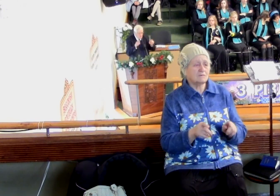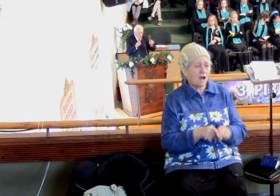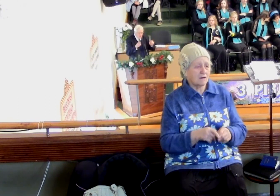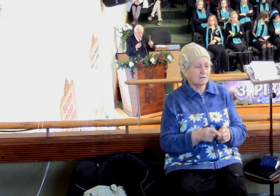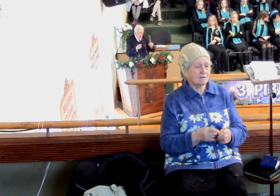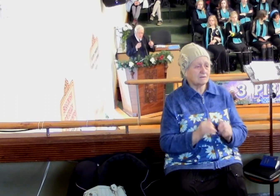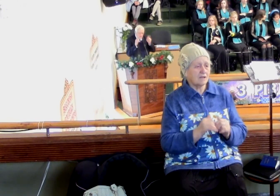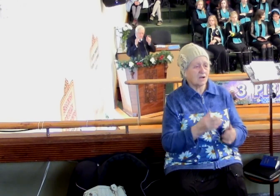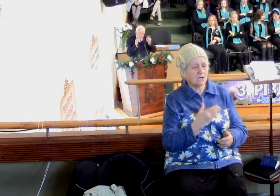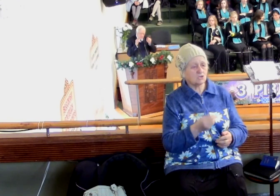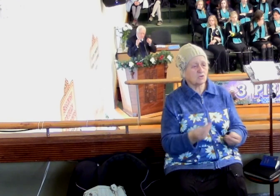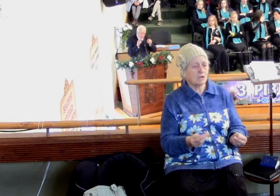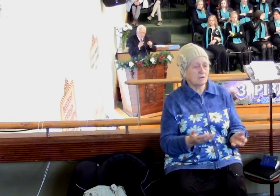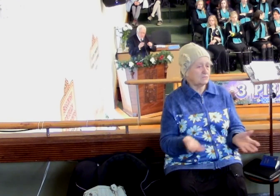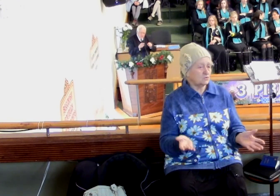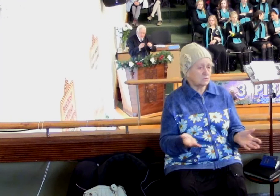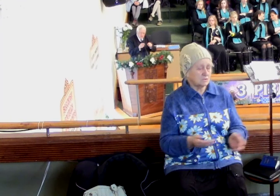Он пришел